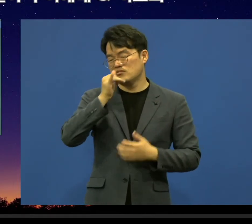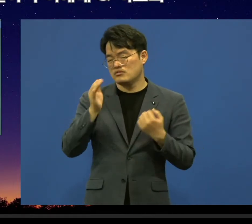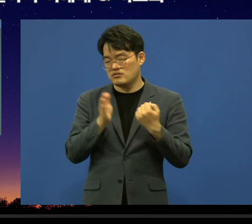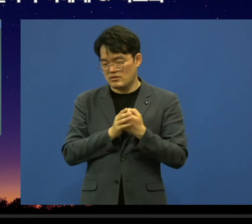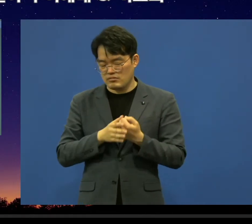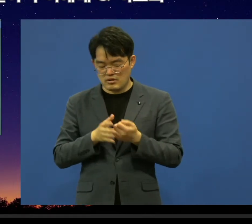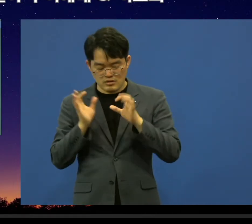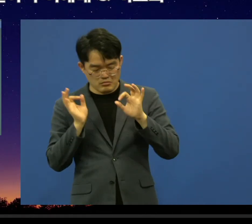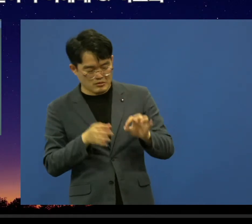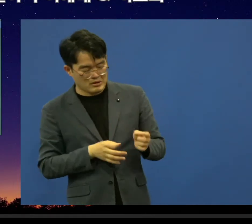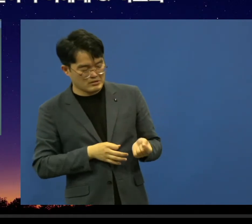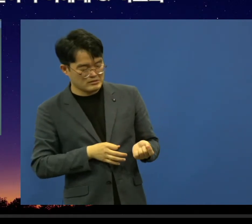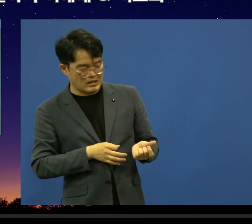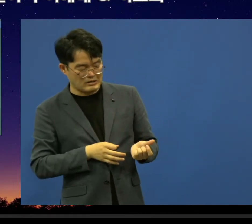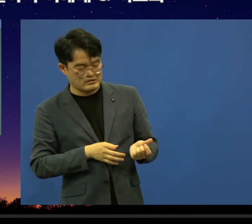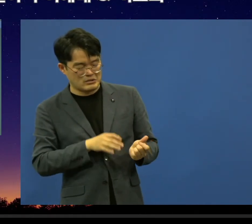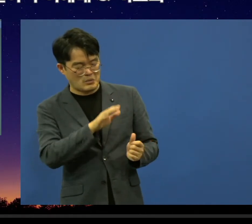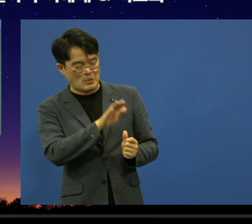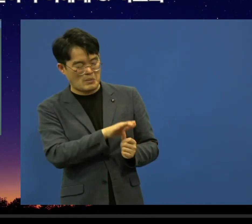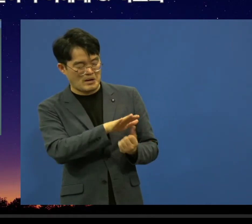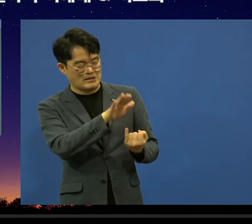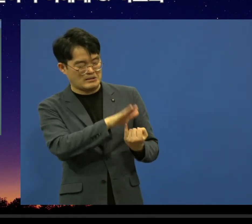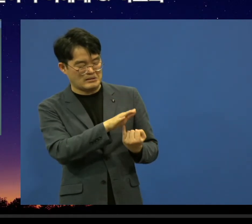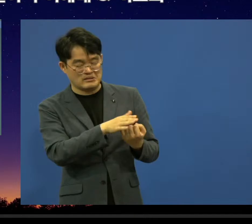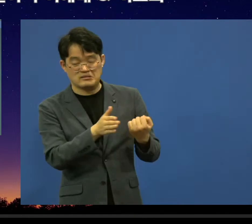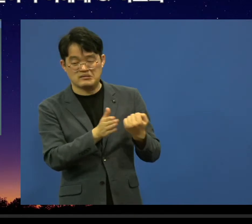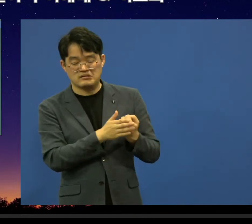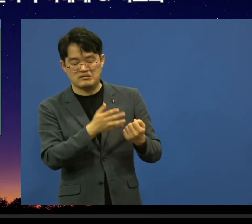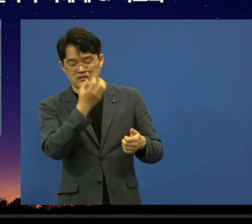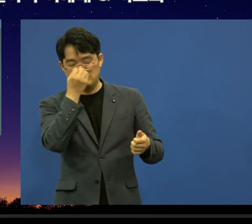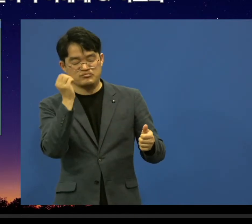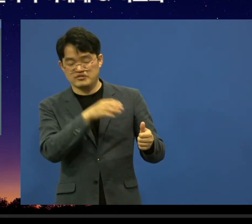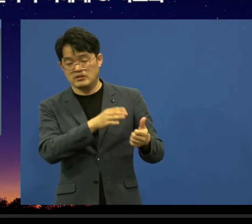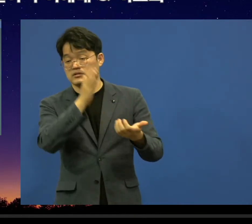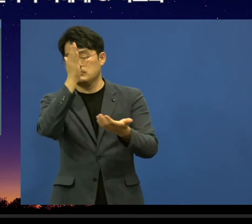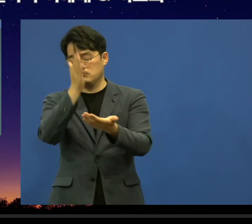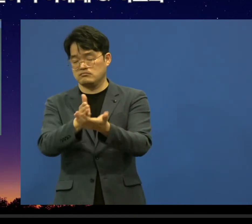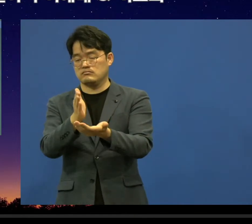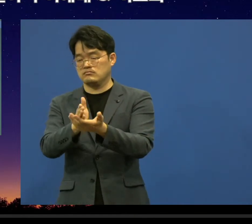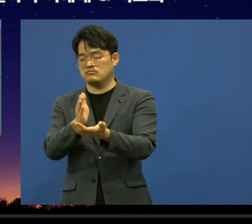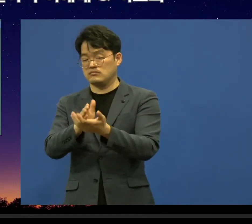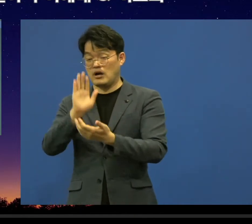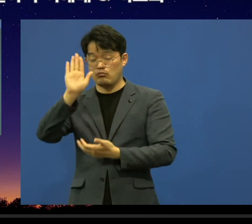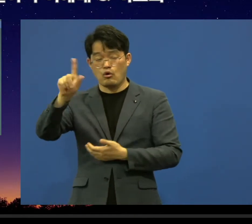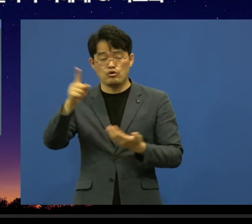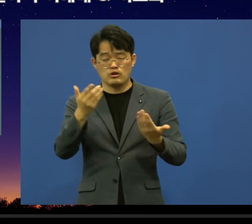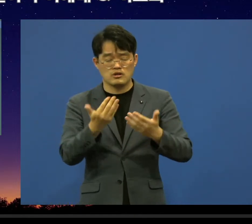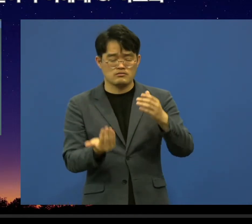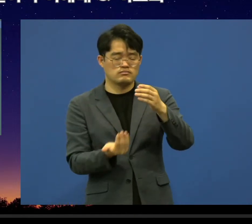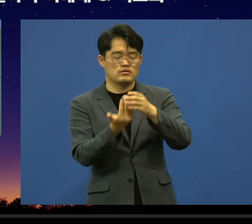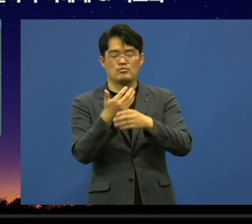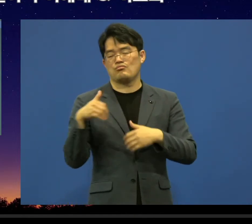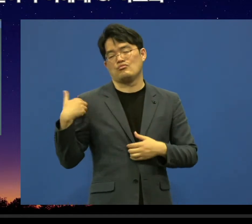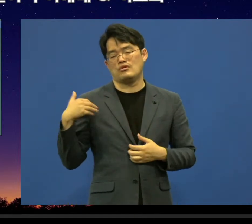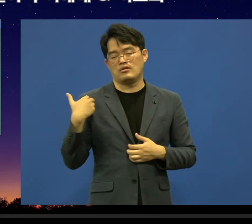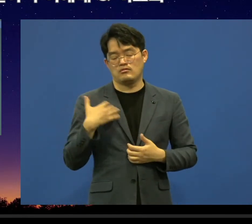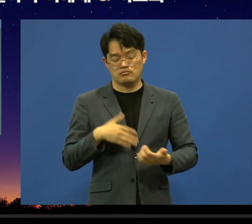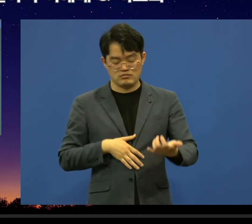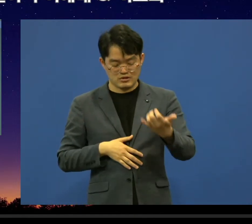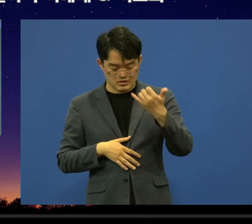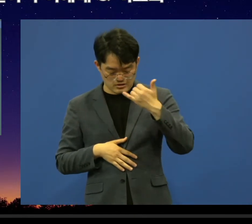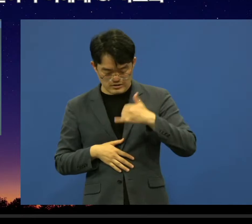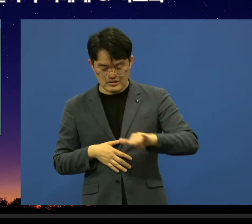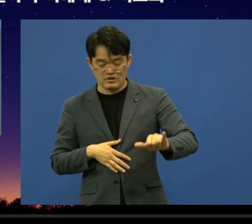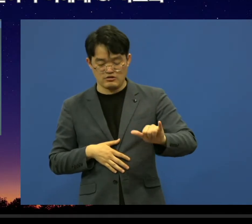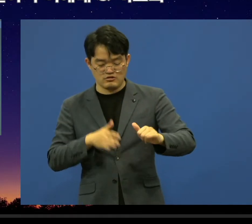돼요. 앞으로 어떤 위대한 일이 일어날지 여러분 아무도 몰라요. 우리 다음 세대, 지금도